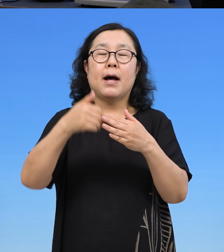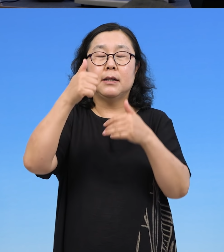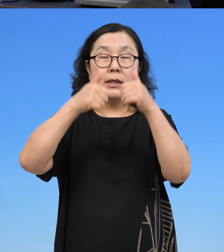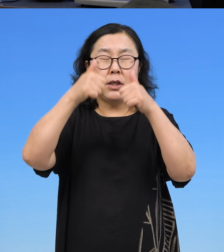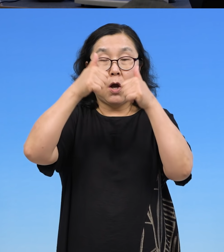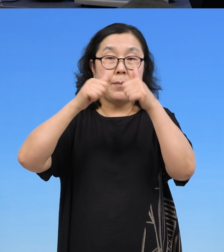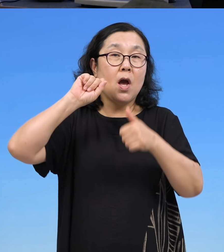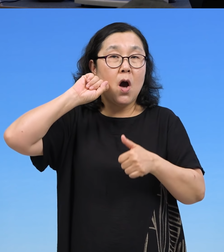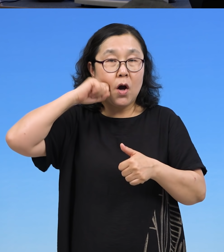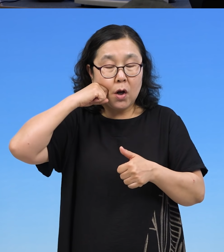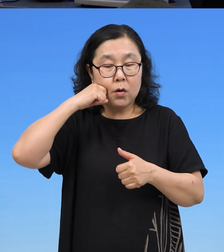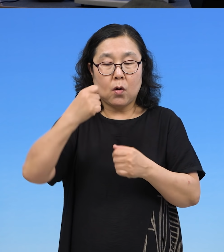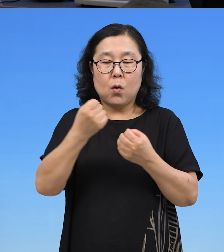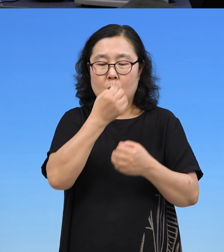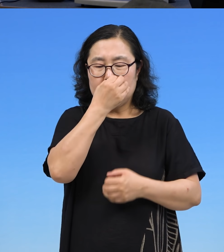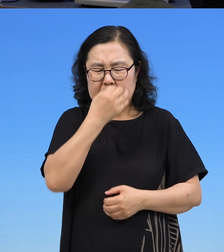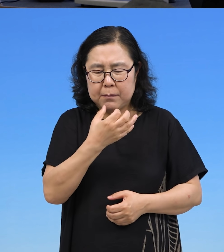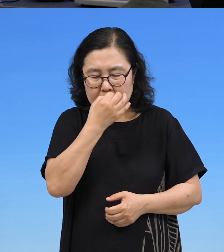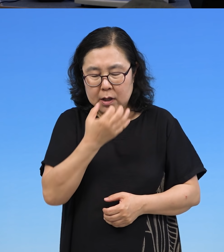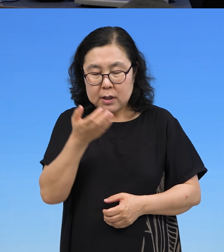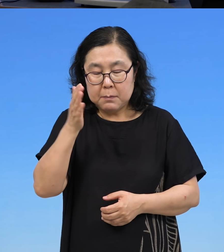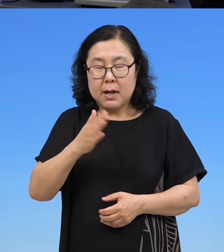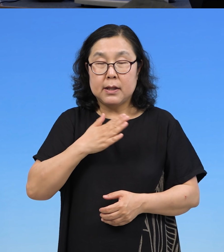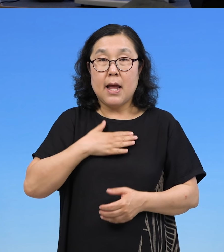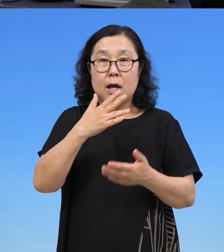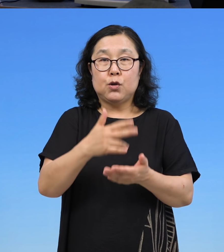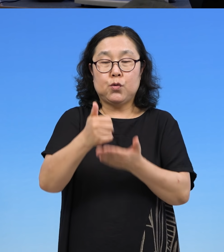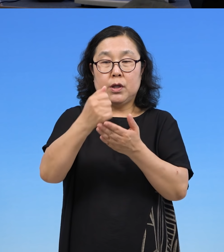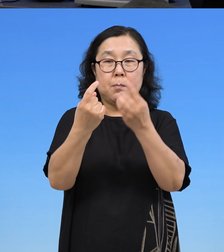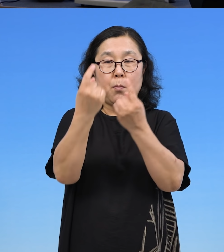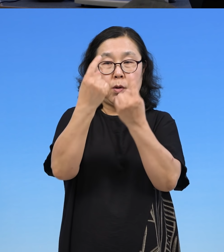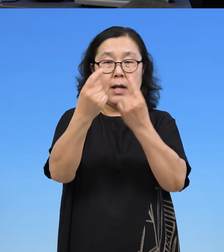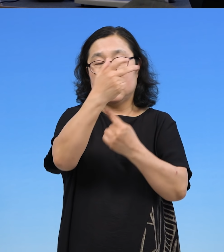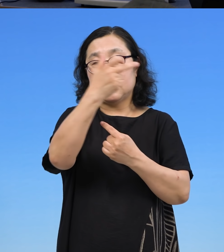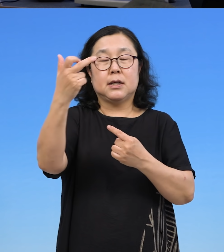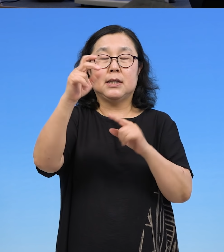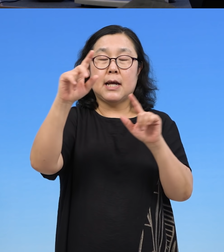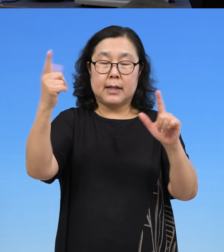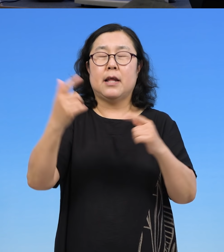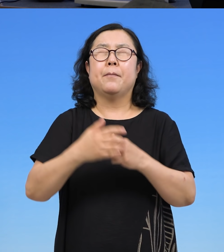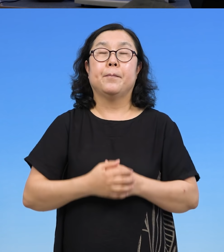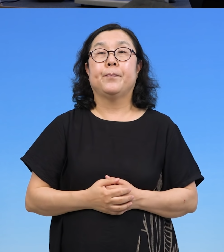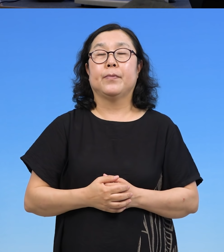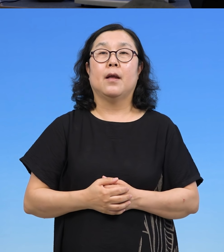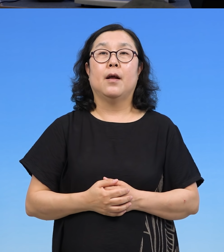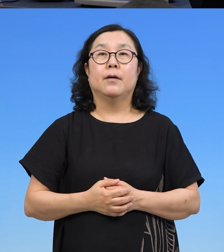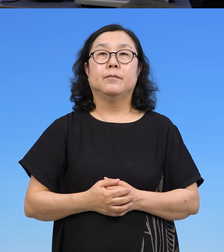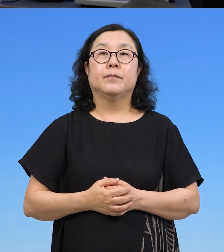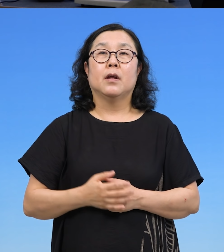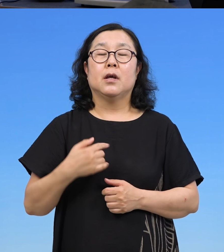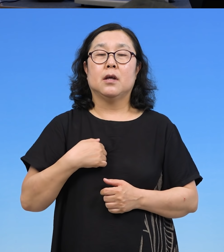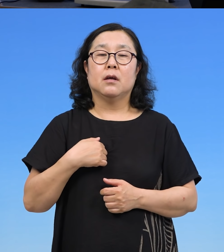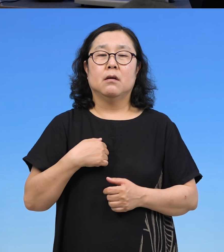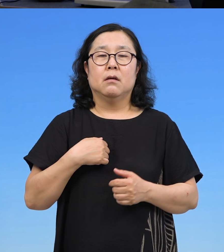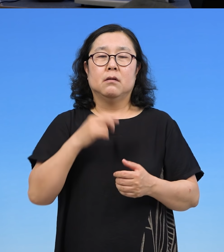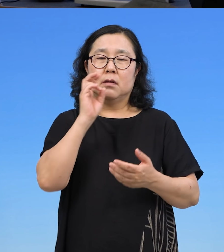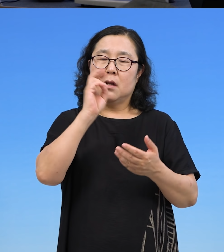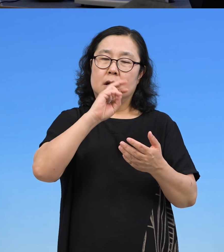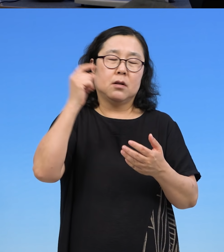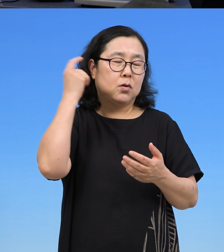내가 겪는 시험이 어렵고 힘겨워도 내 주님보다 크지 않네 이게 얼마나 마음의